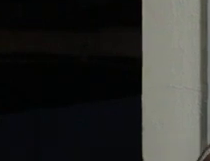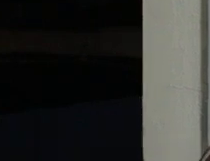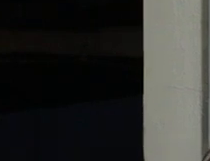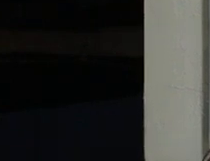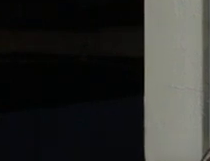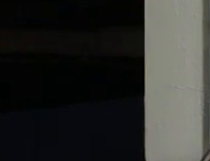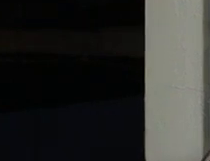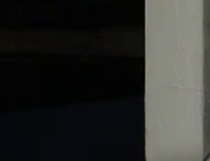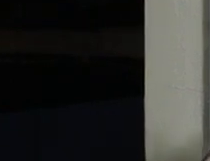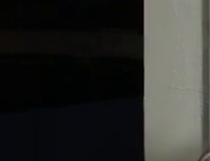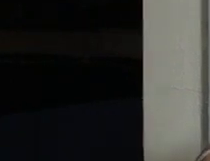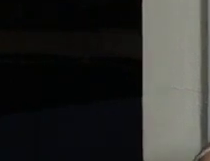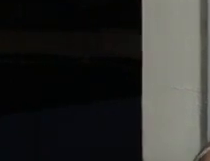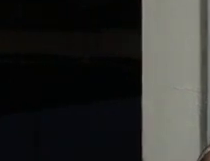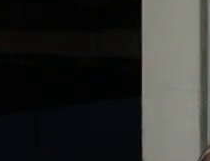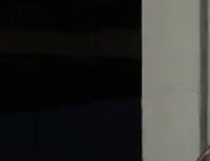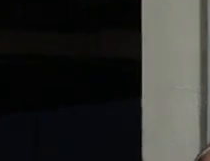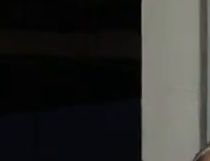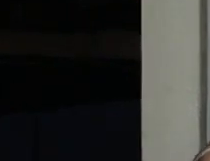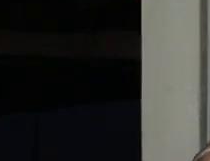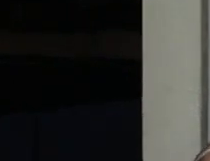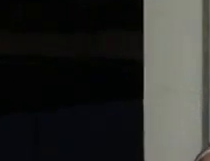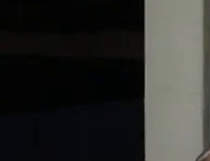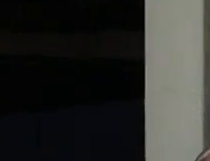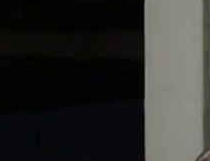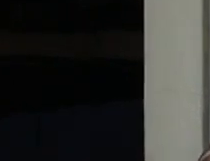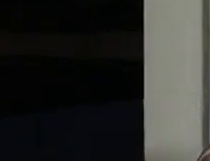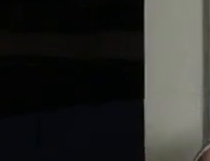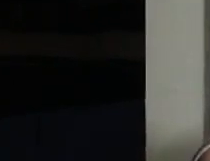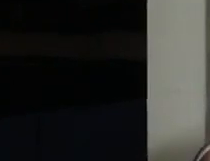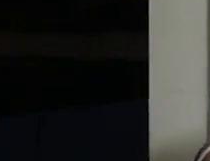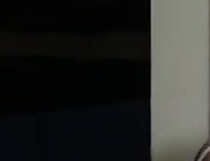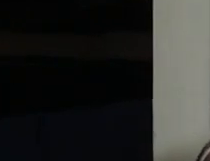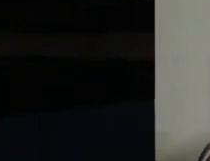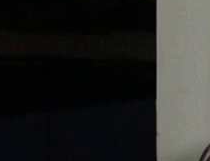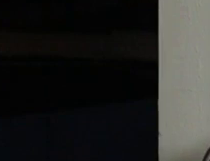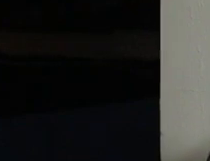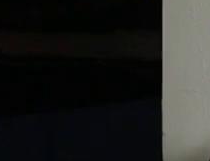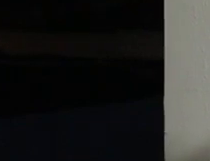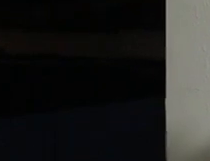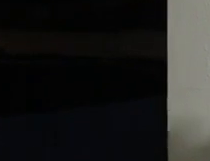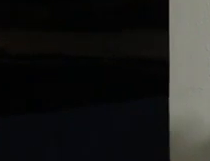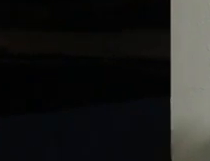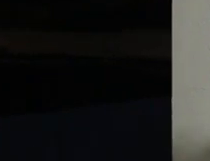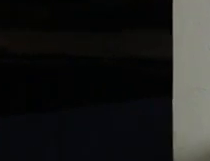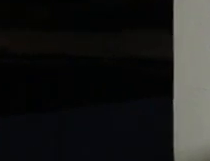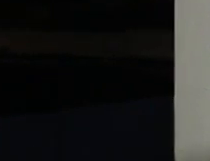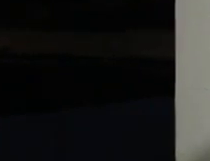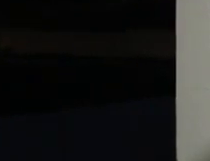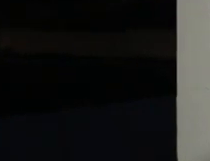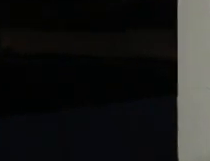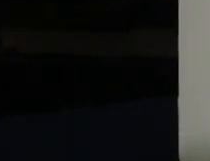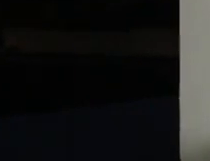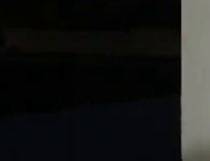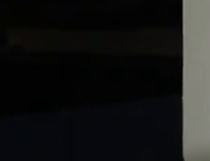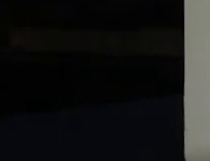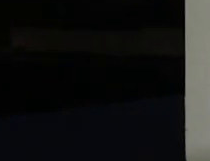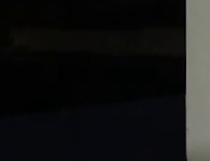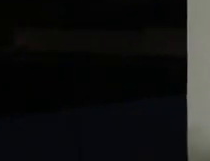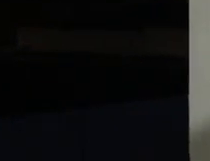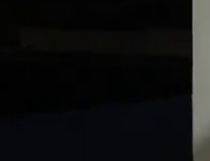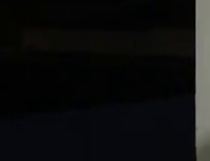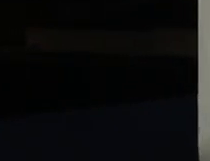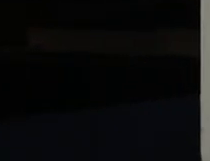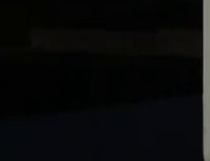proprietários, fora que a maioria desses casarões que estão hoje aqui não são mais das famílias. Então, assim, muitos estão morando na Suíça, muitos